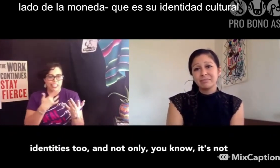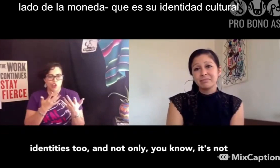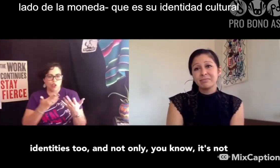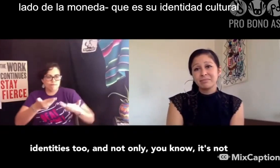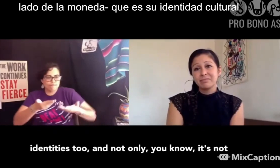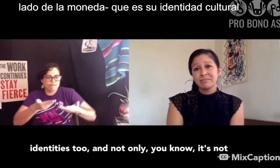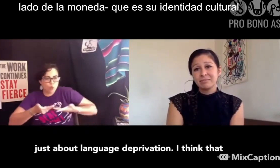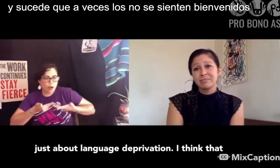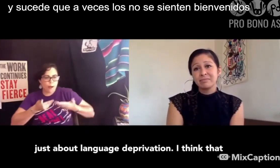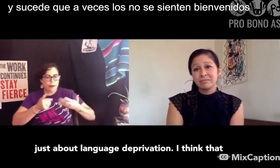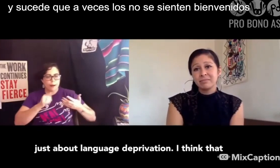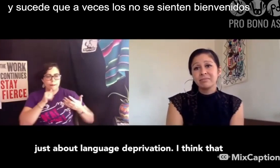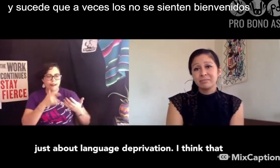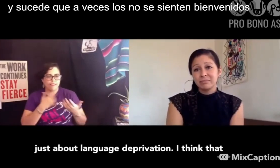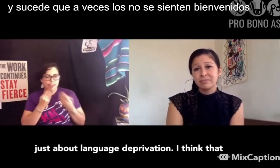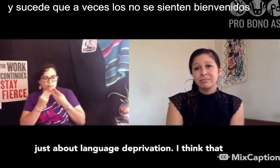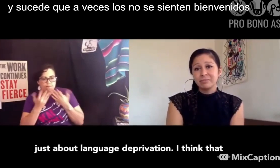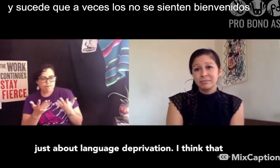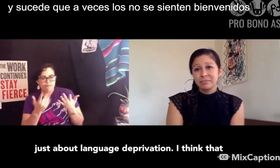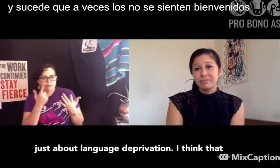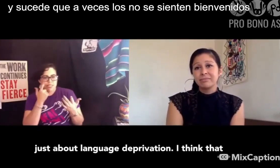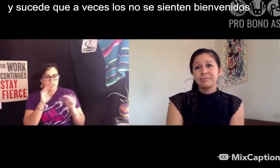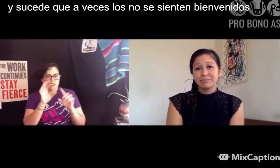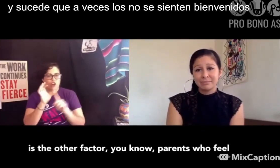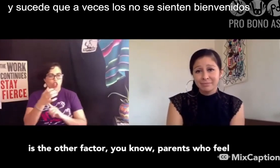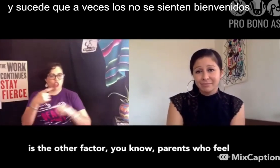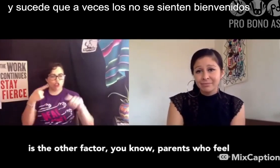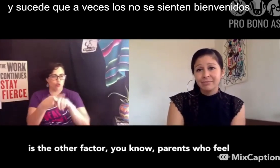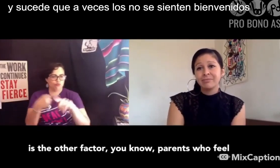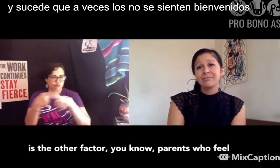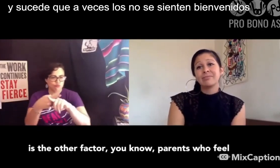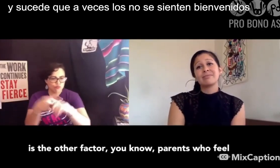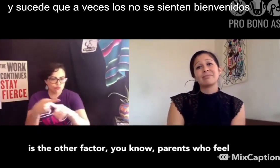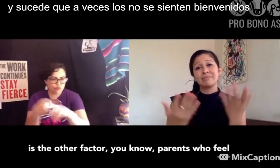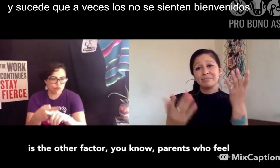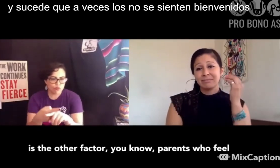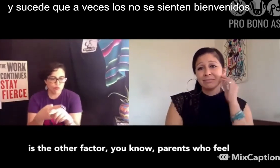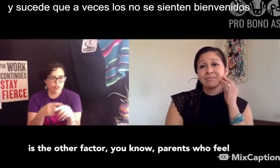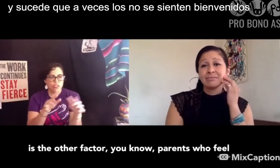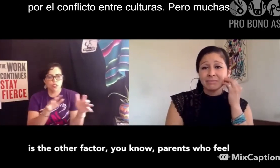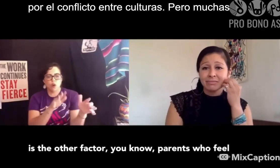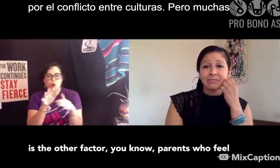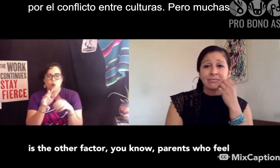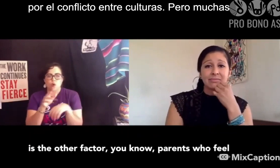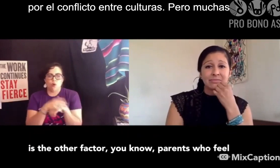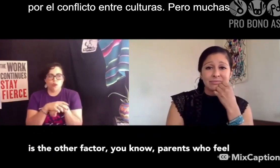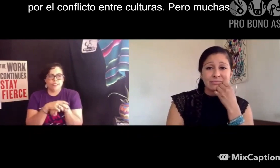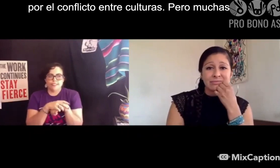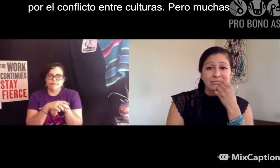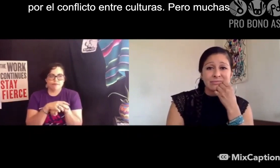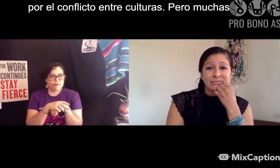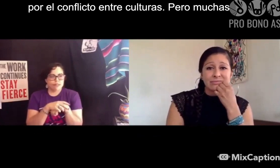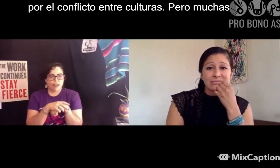identidad cultural. Y sucede que a veces los padres no se sienten bienvenidos por